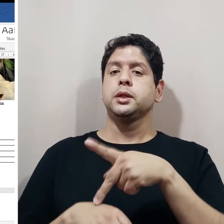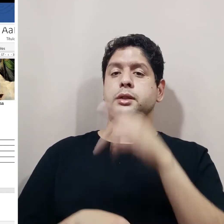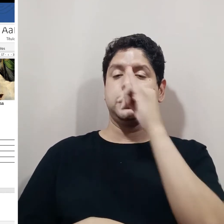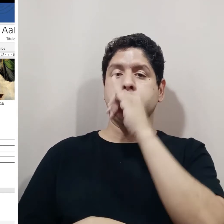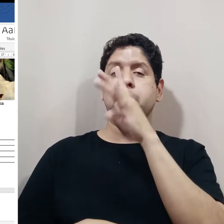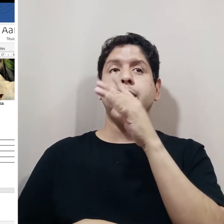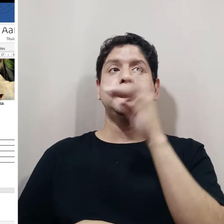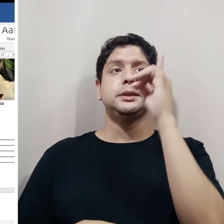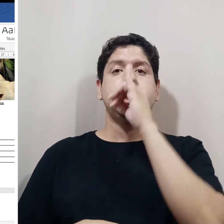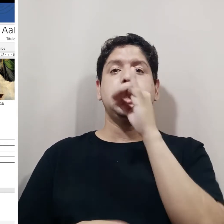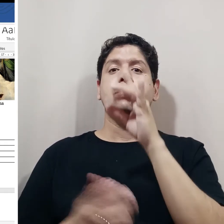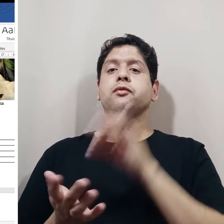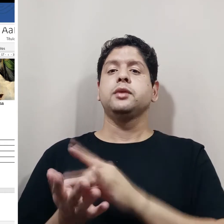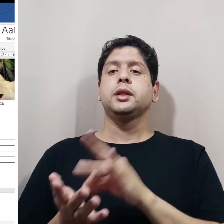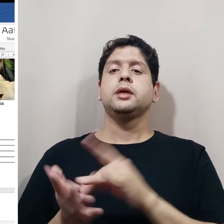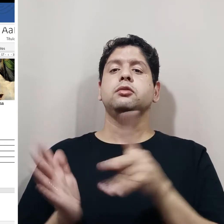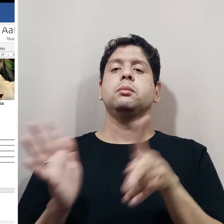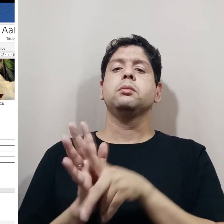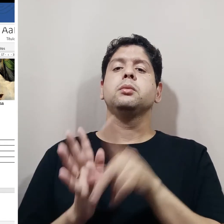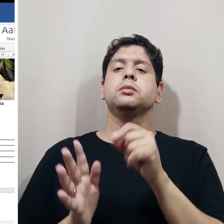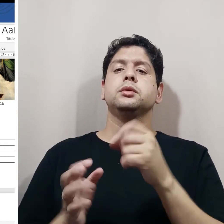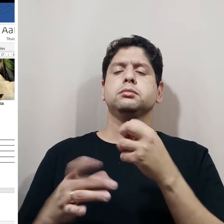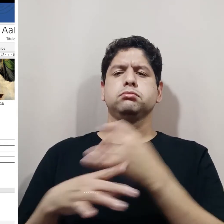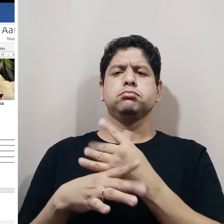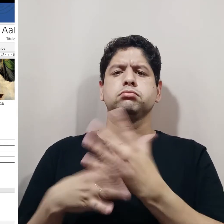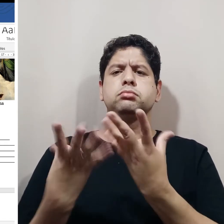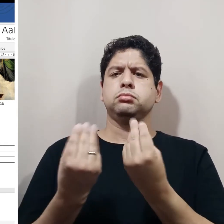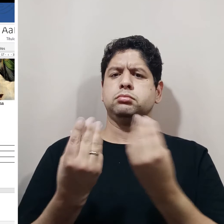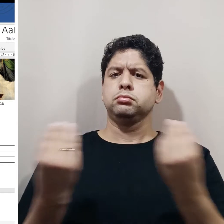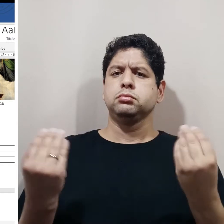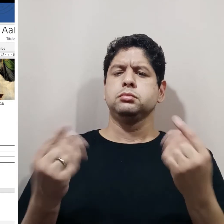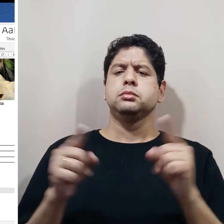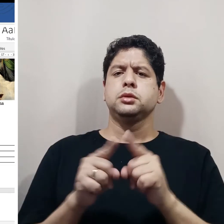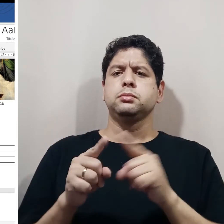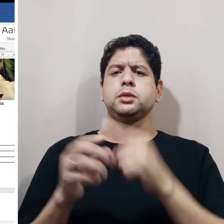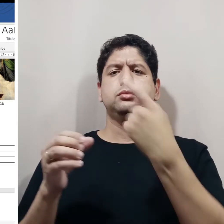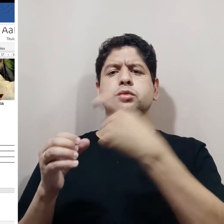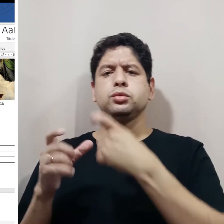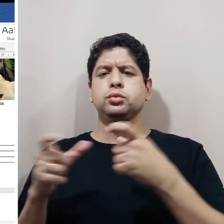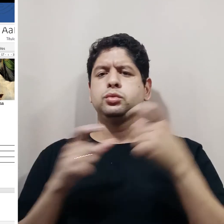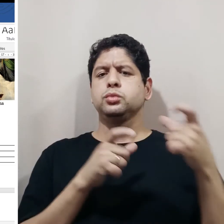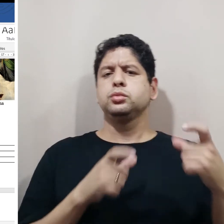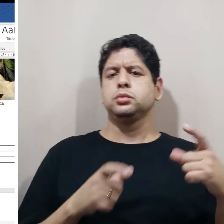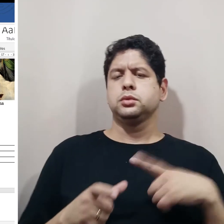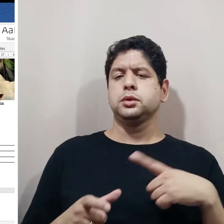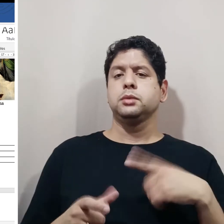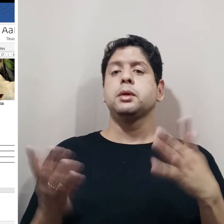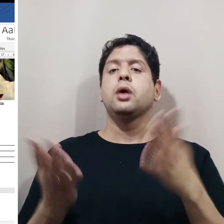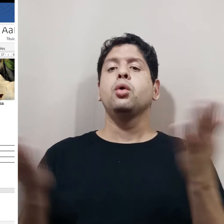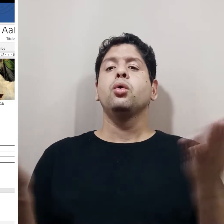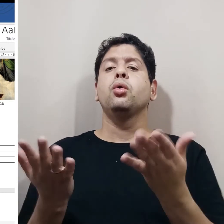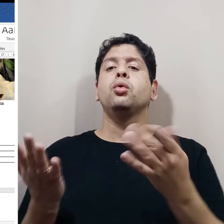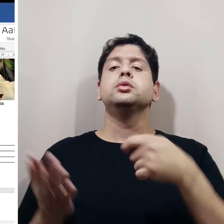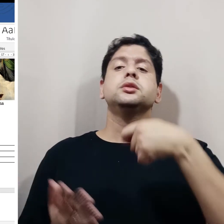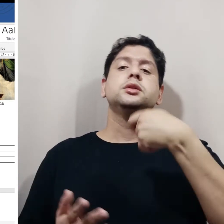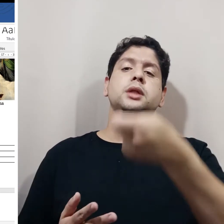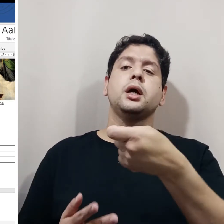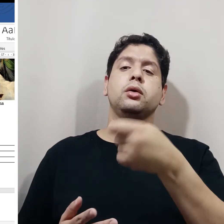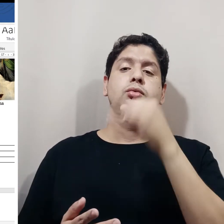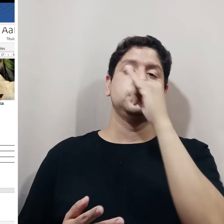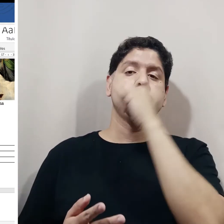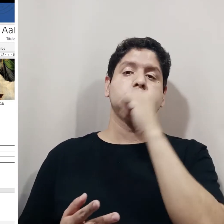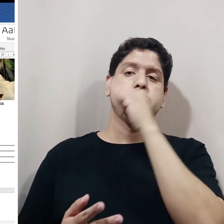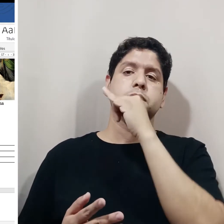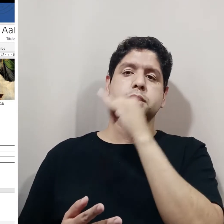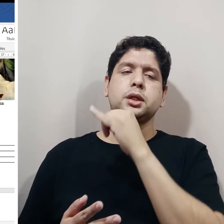País onde ele viveu, né? Como eu coloquei, né? Hoje, no que hoje nós chamaríamos de Itália, tá? Naquela época ainda não era, né? A Itália